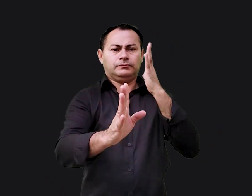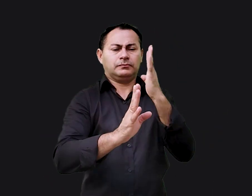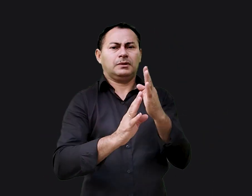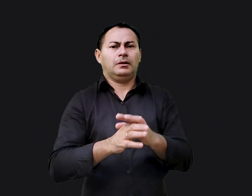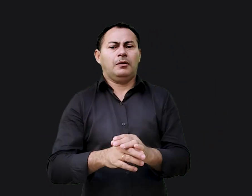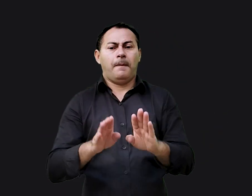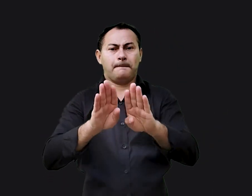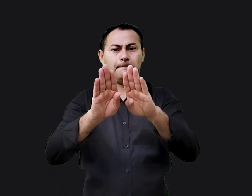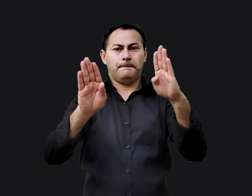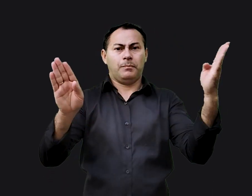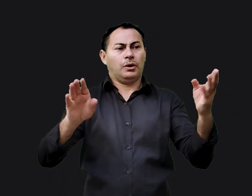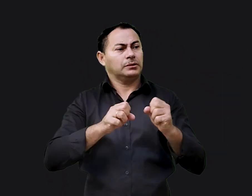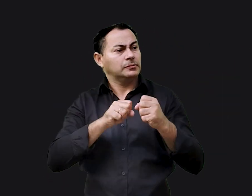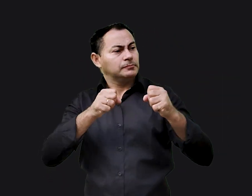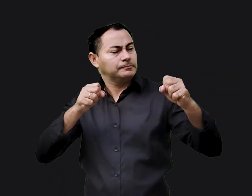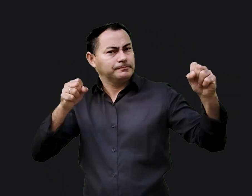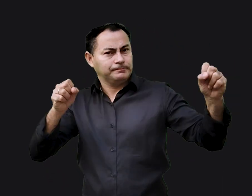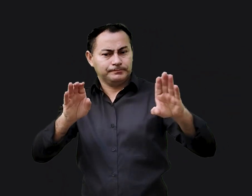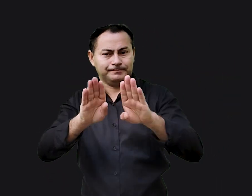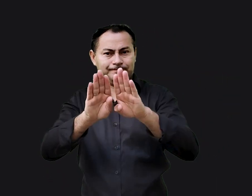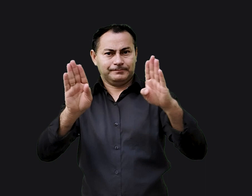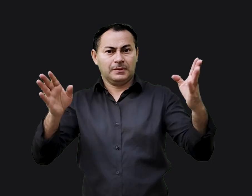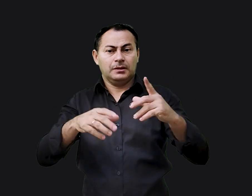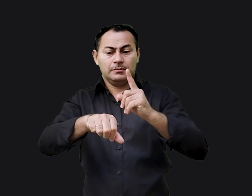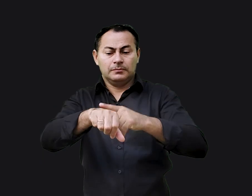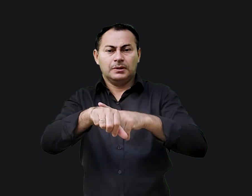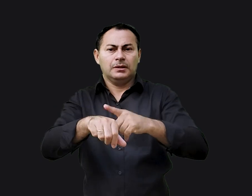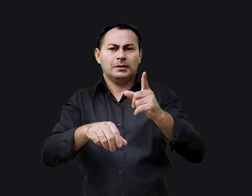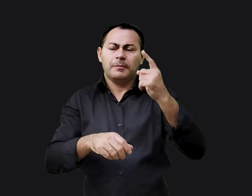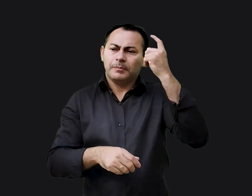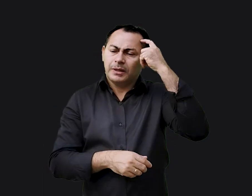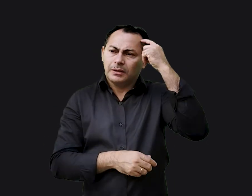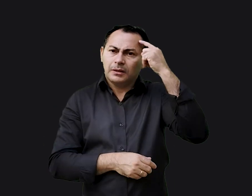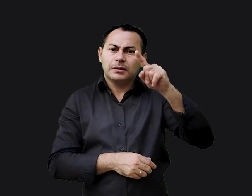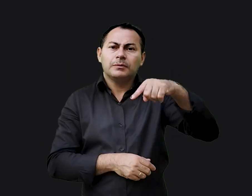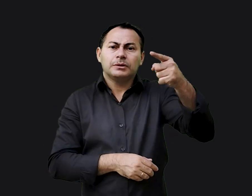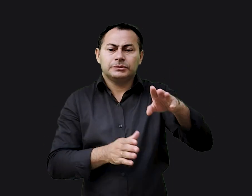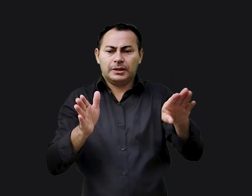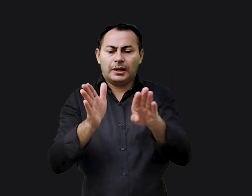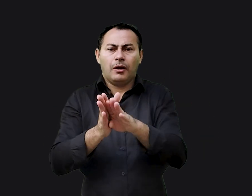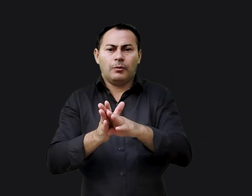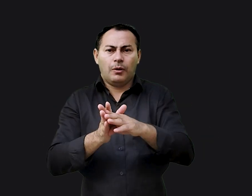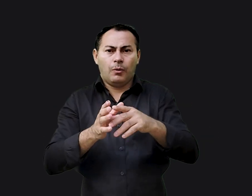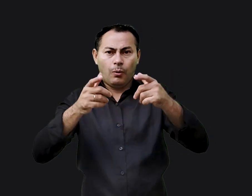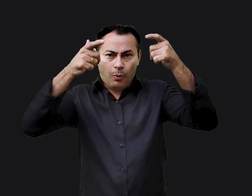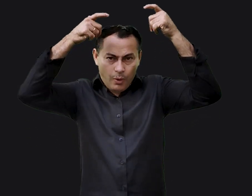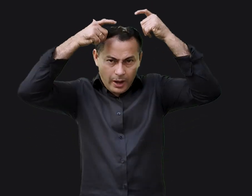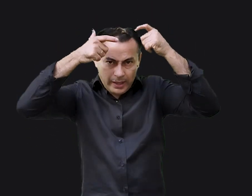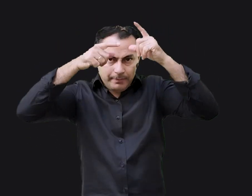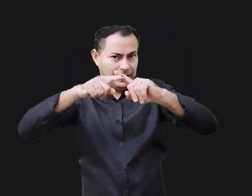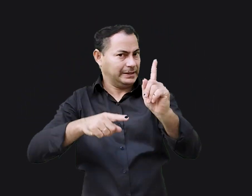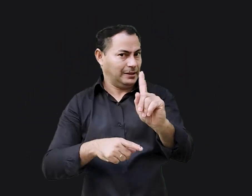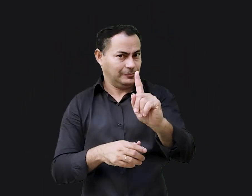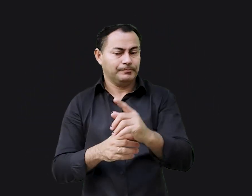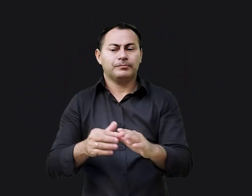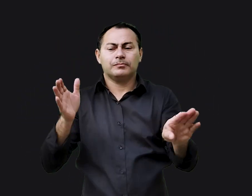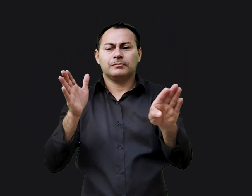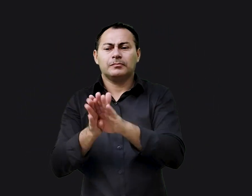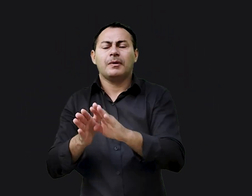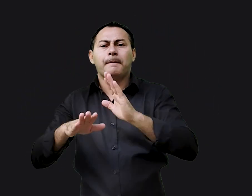Soldados passaria por uma porta imensa a essa altura você estaria pensando que logo chegaria ao Rei mas não